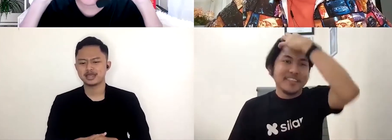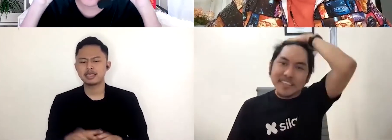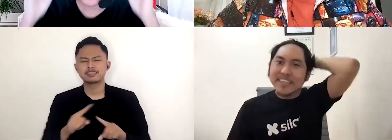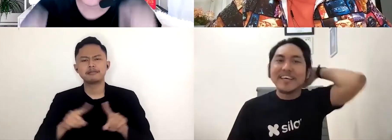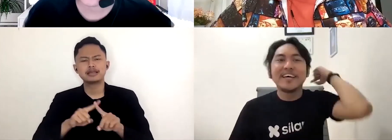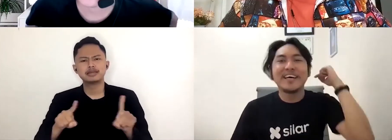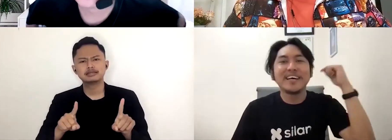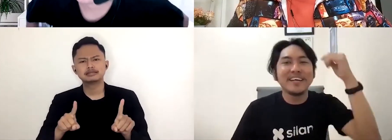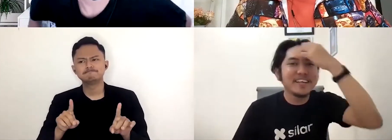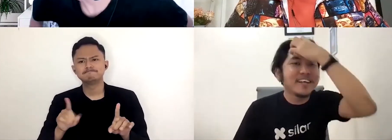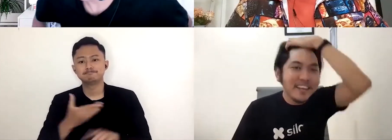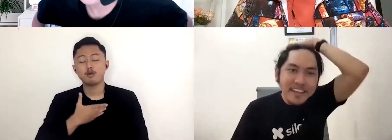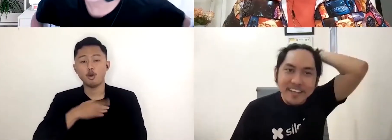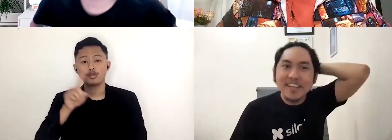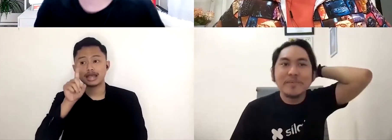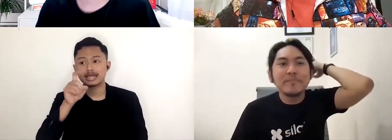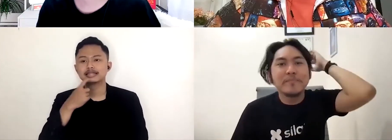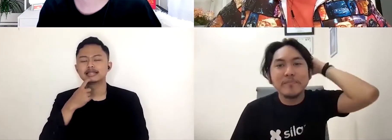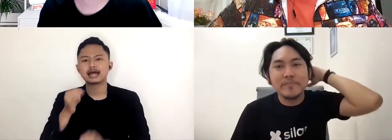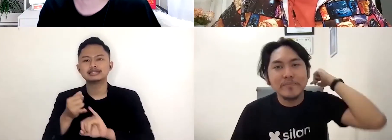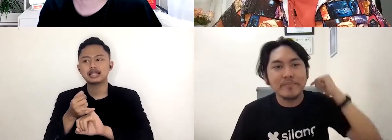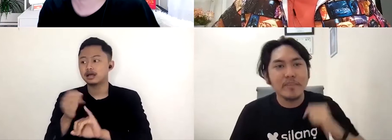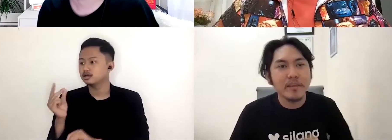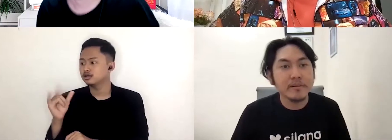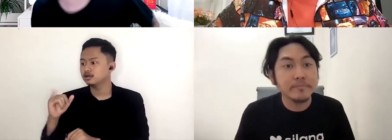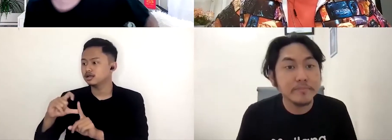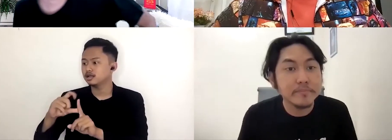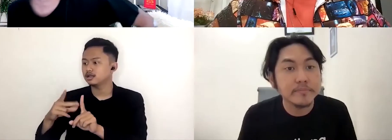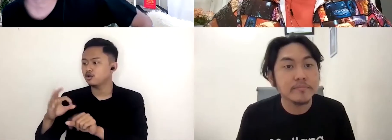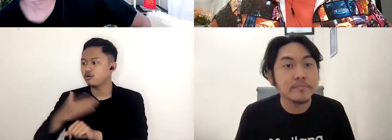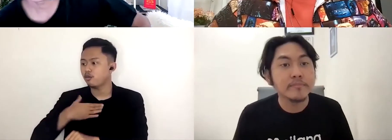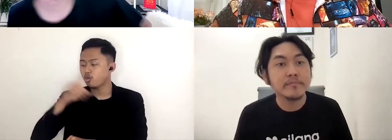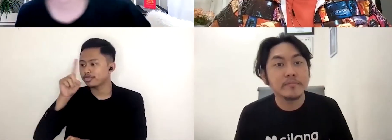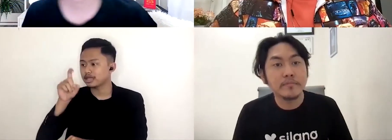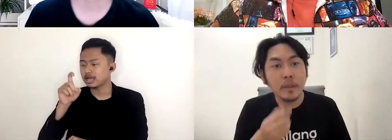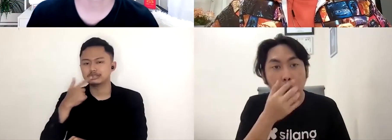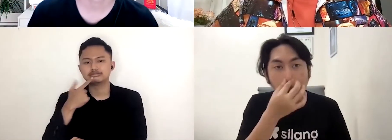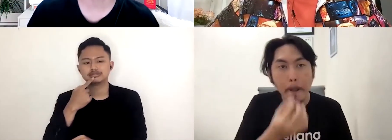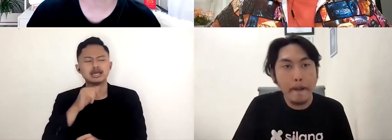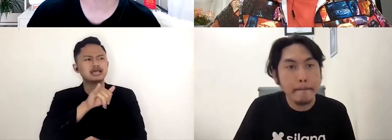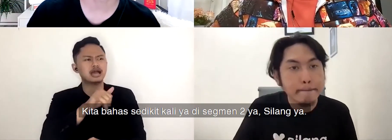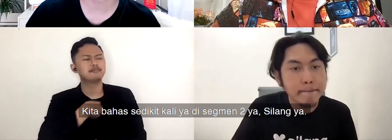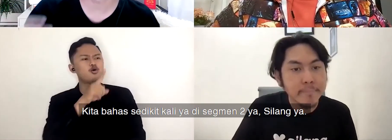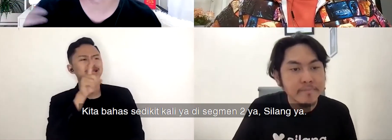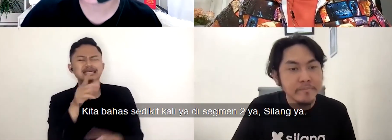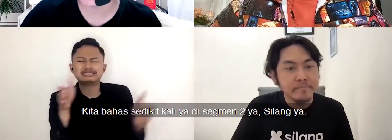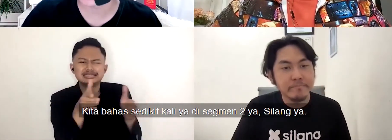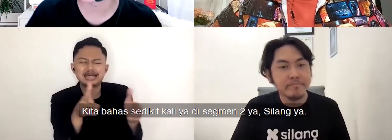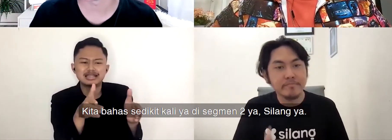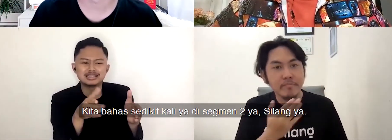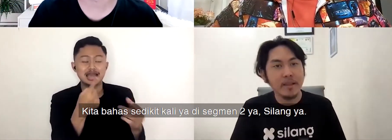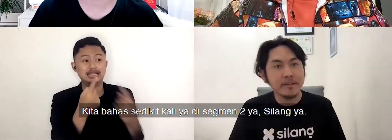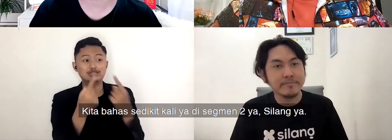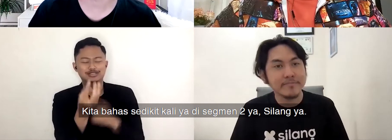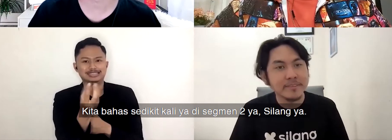mau nanya dulu yang hilang nih tadi Ridho ada mau nanya mengenai selalu secara singkat katanya Iya Jadi sebenarnya kalau kita bahas sedikit kali